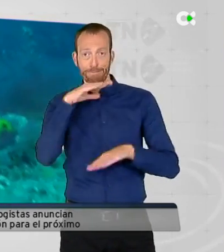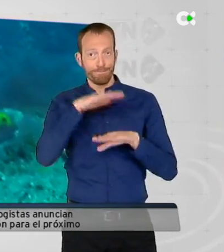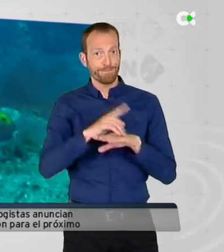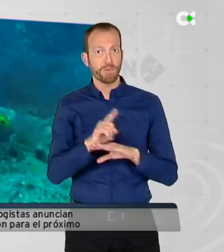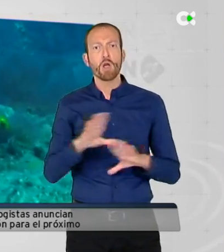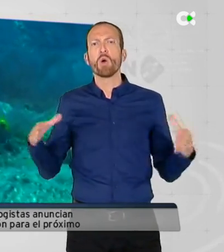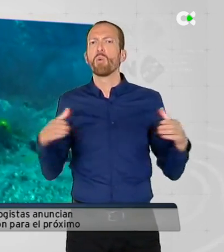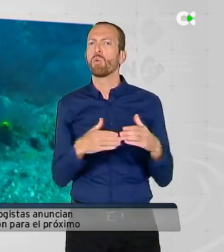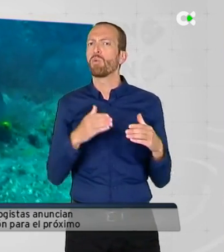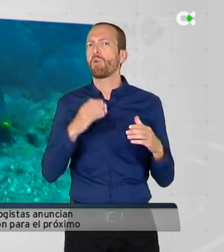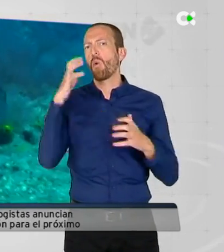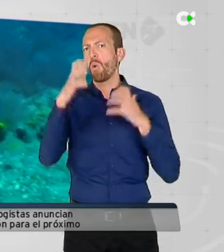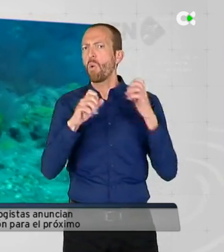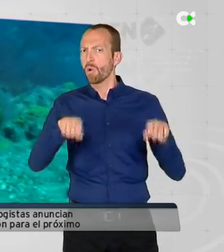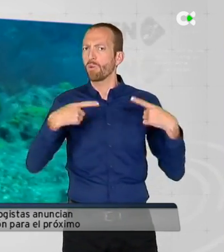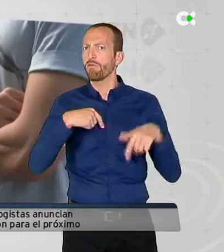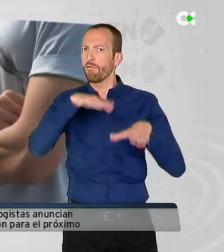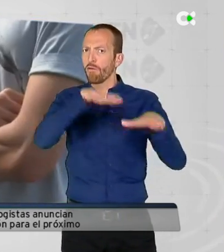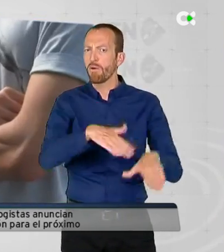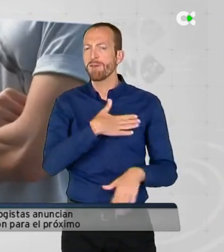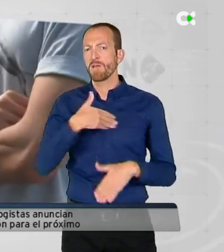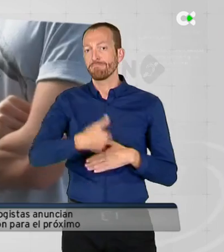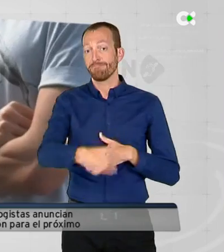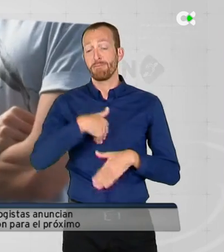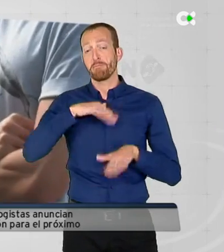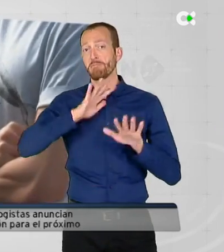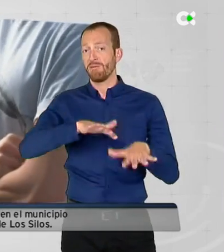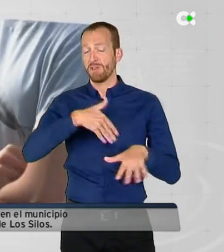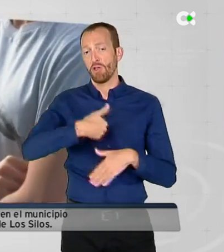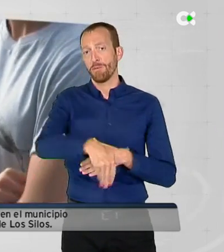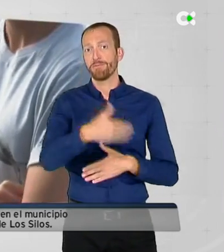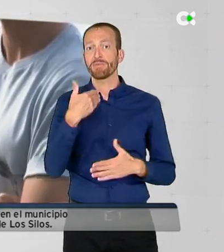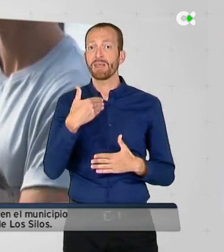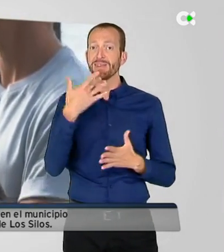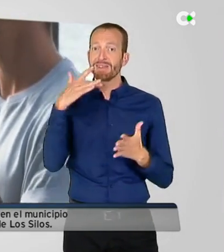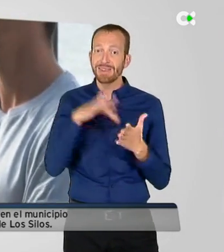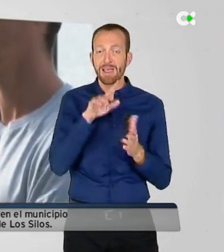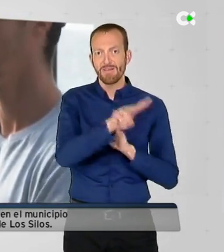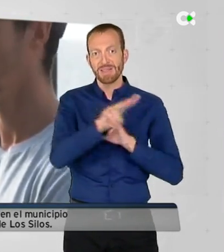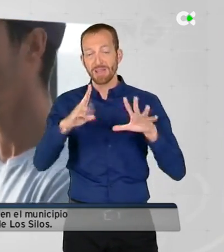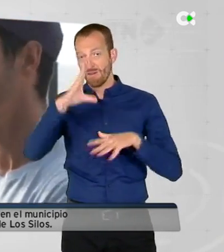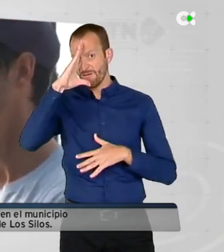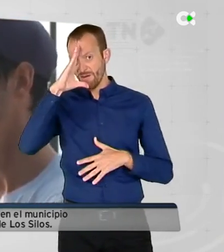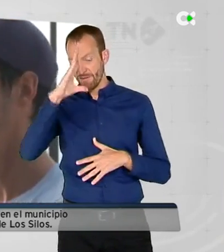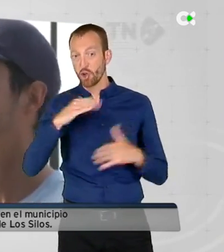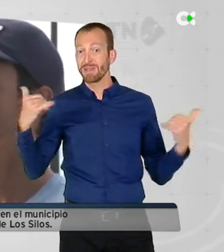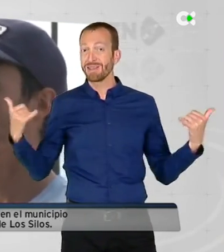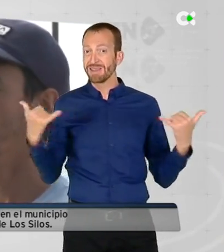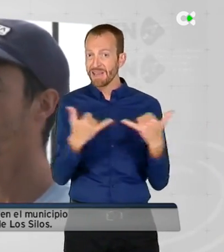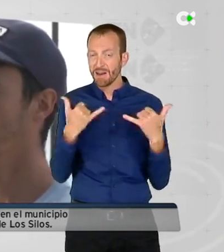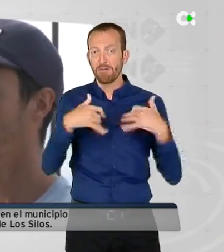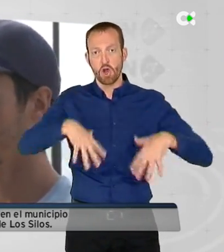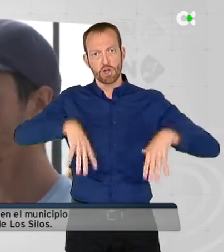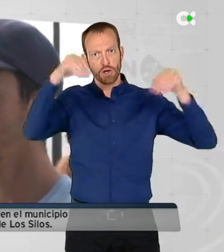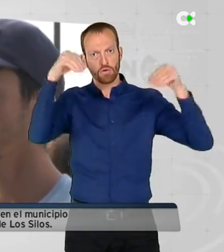colectivos ecologistas anuncian una concentración para el próximo 27 de febrero en el municipio tinerfeño de Los